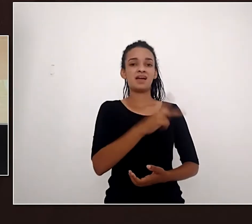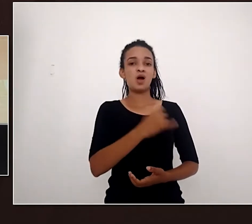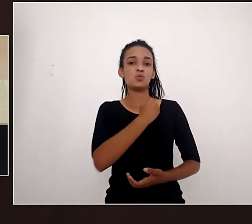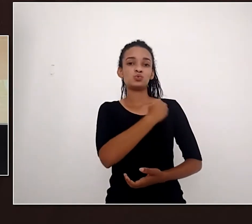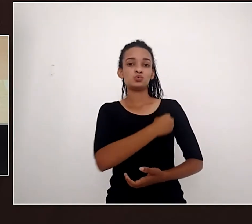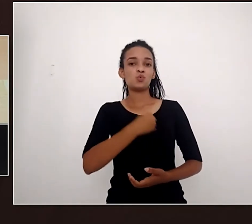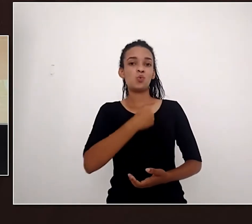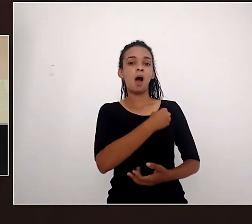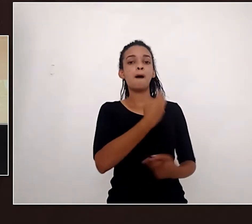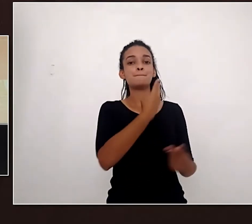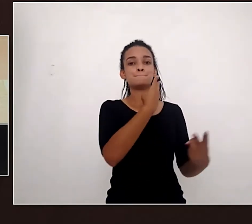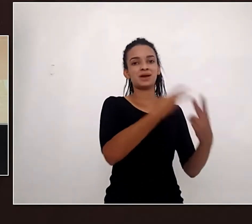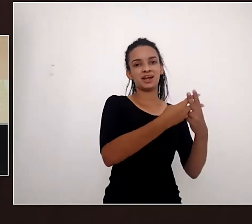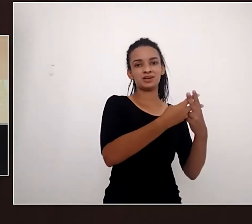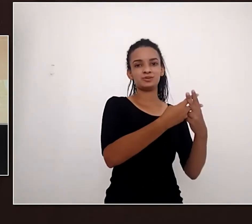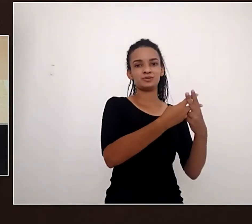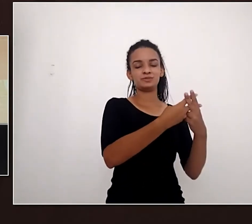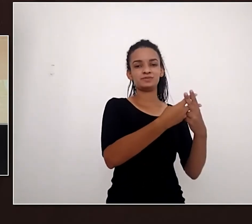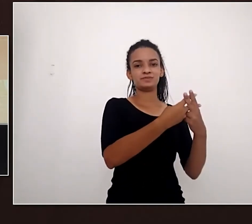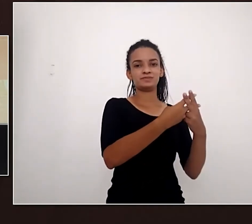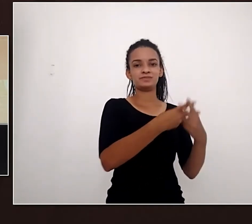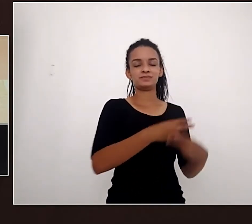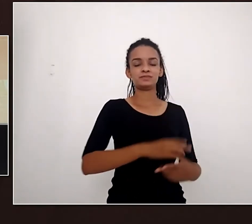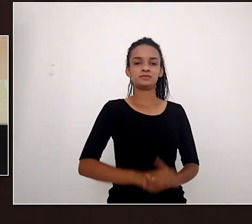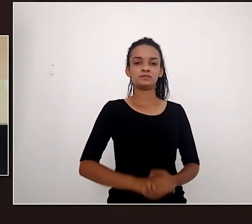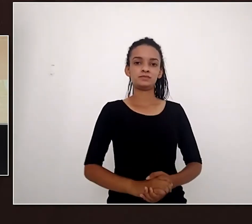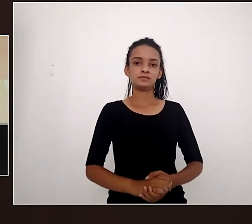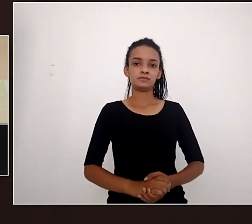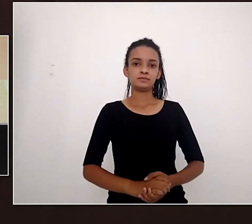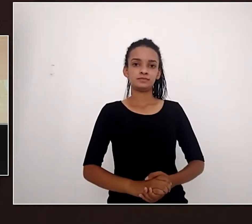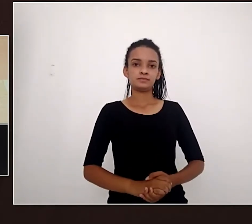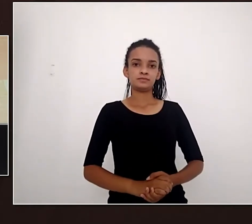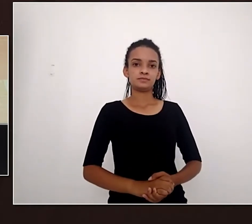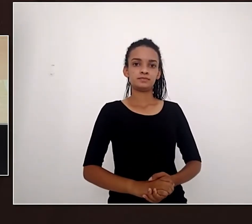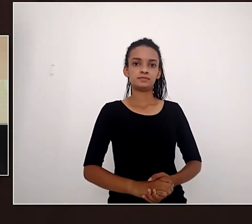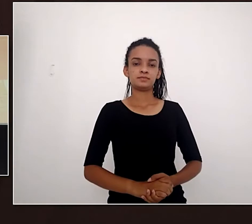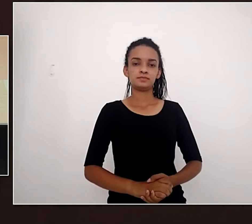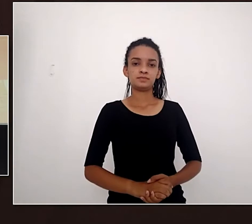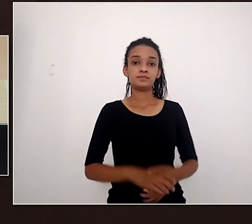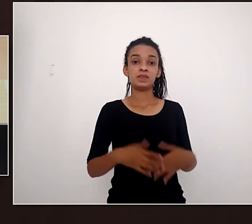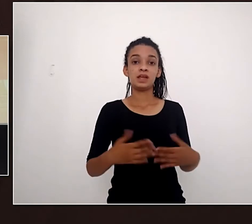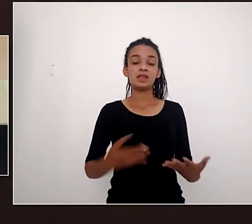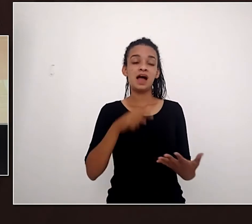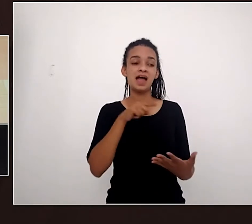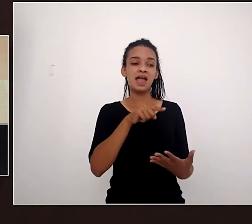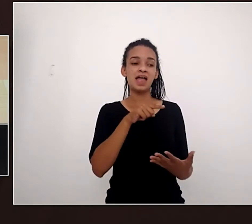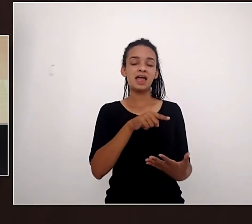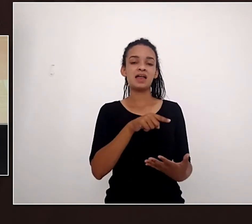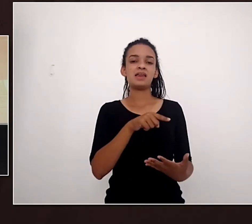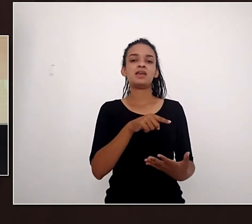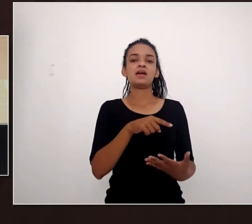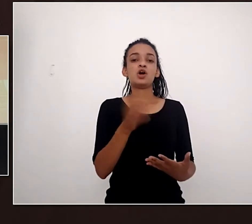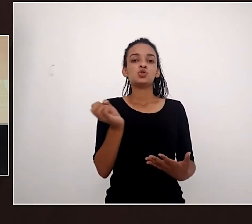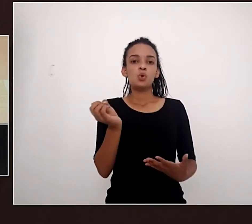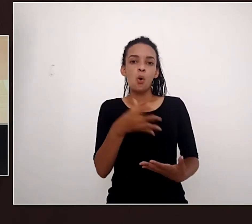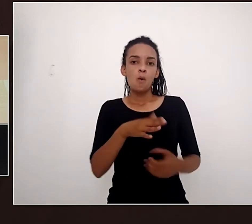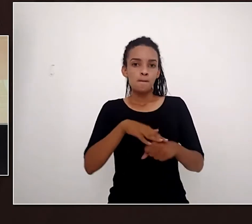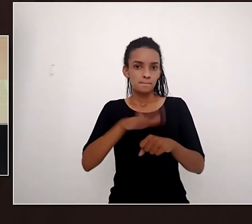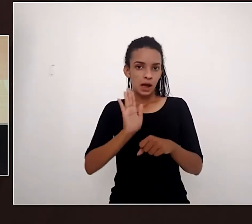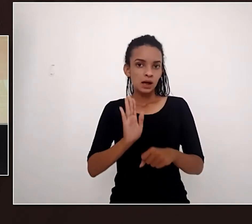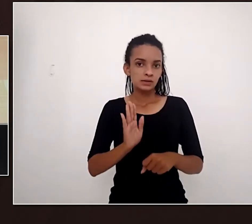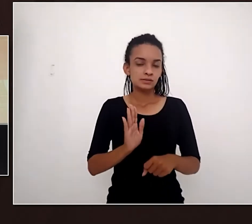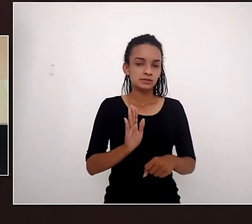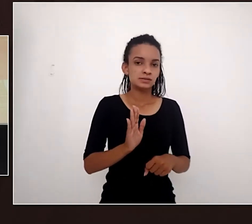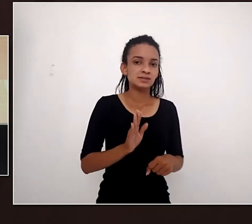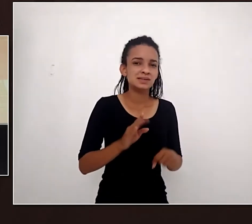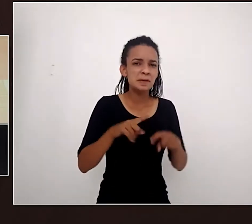Tá? Então, o Domiciano era o irmão mais novo de Tito. era o filho do Vespasiano. Só que